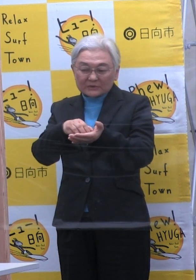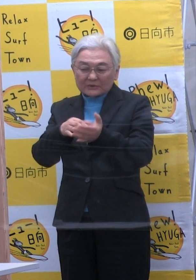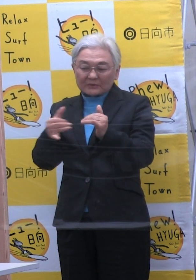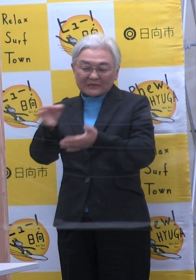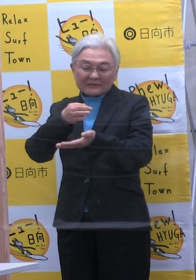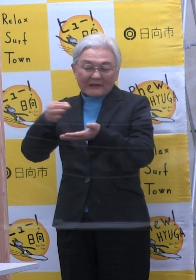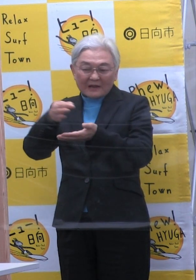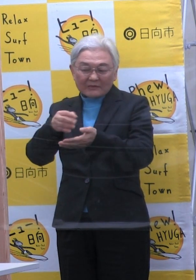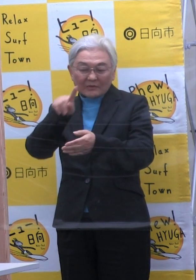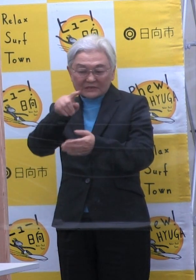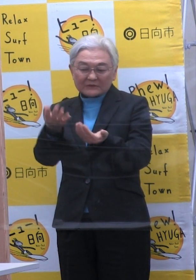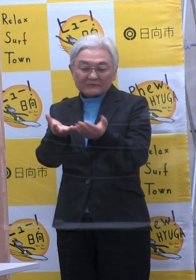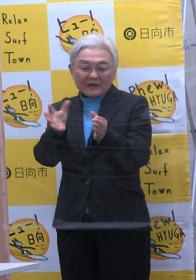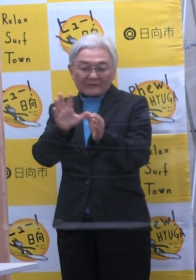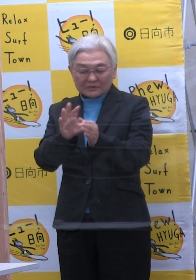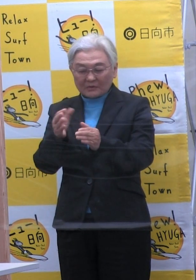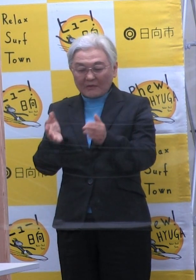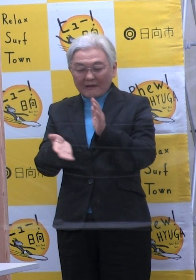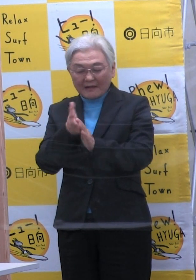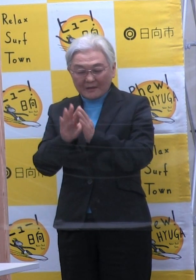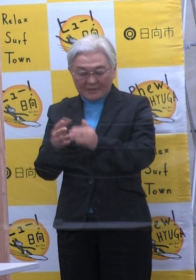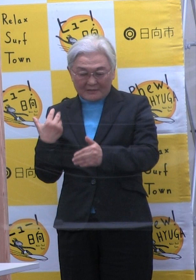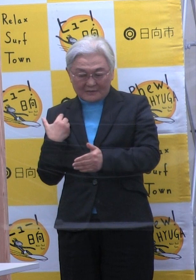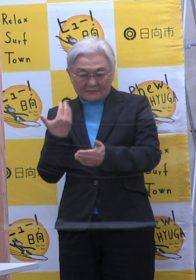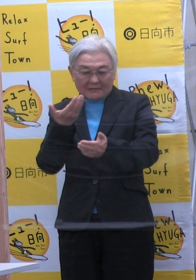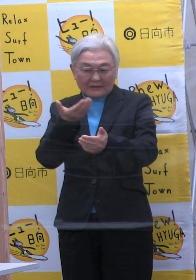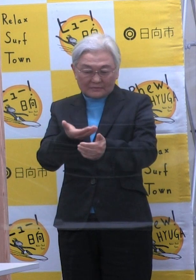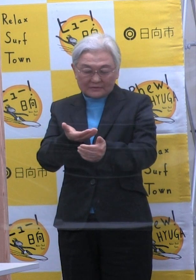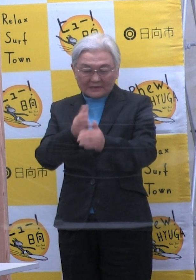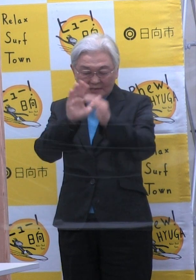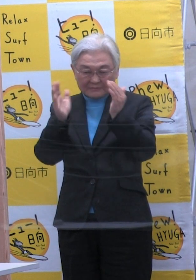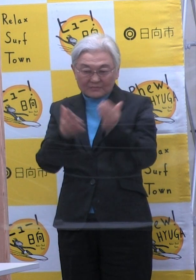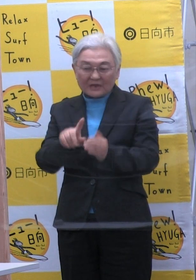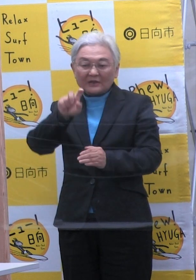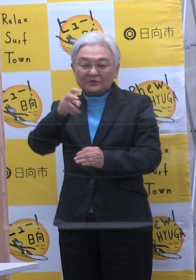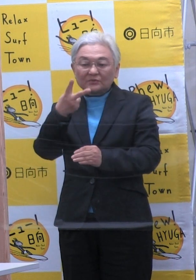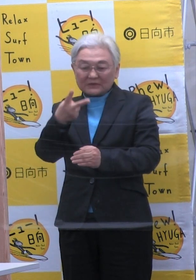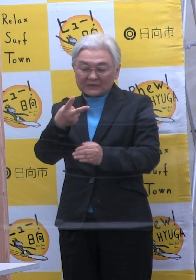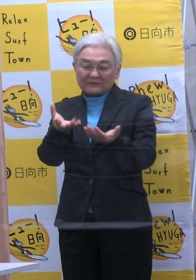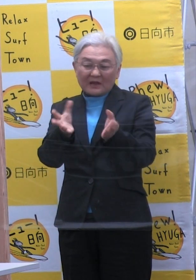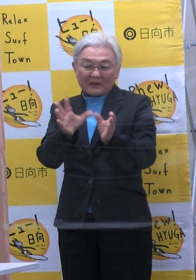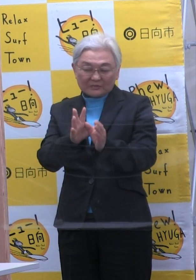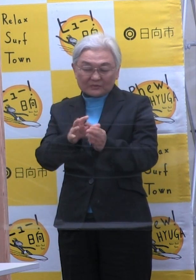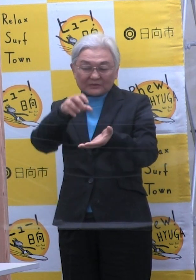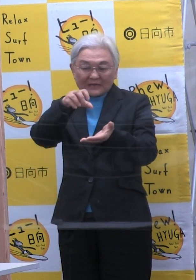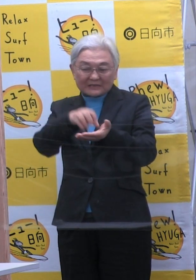新たに委託し、計12クラブを設置運営をします。